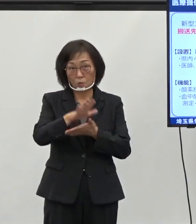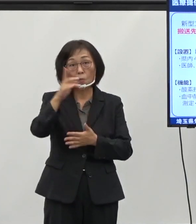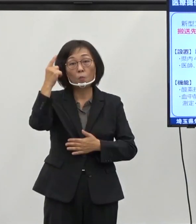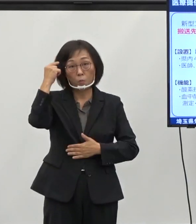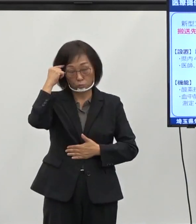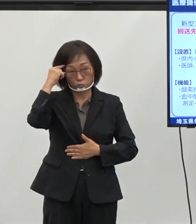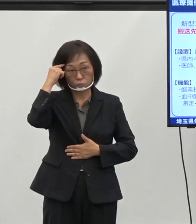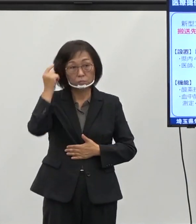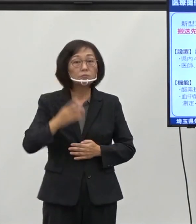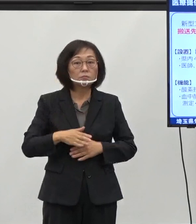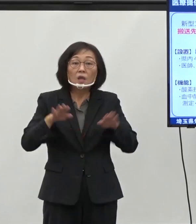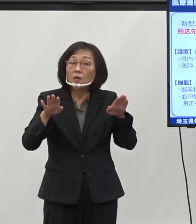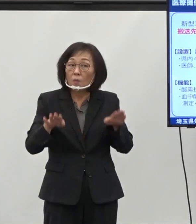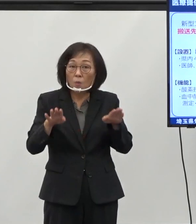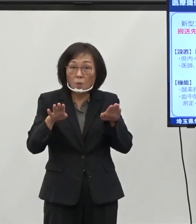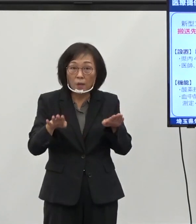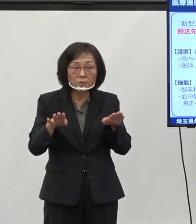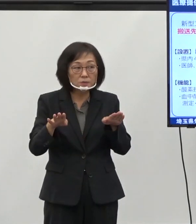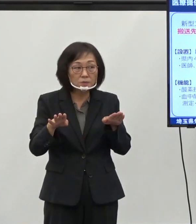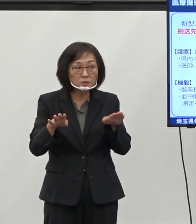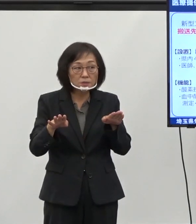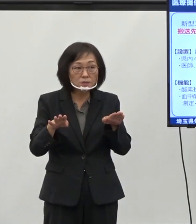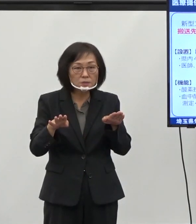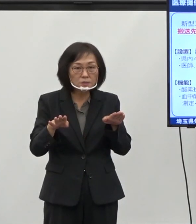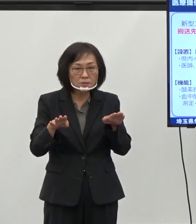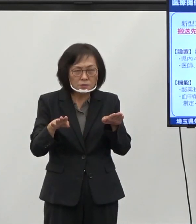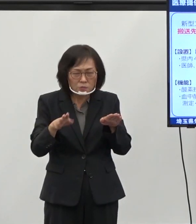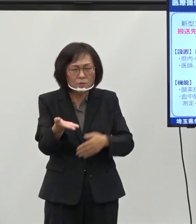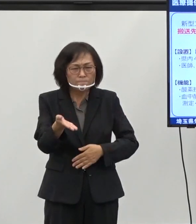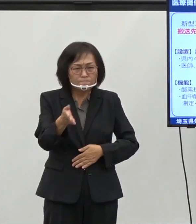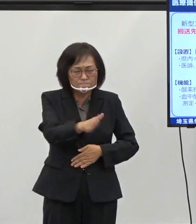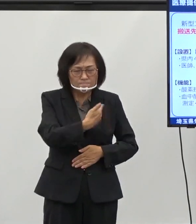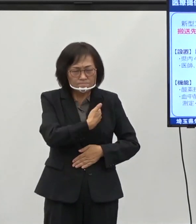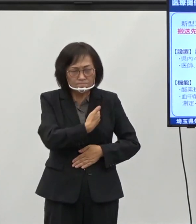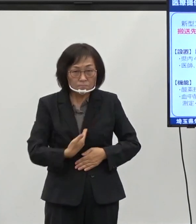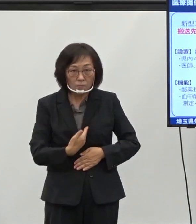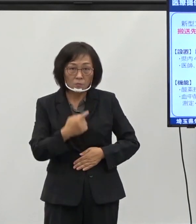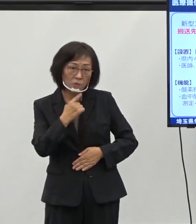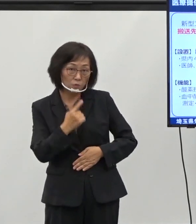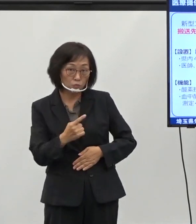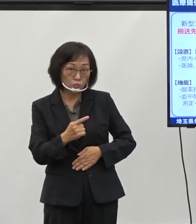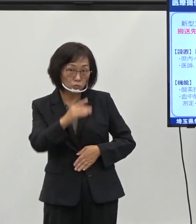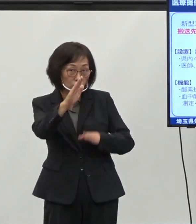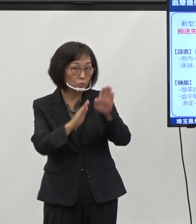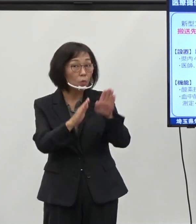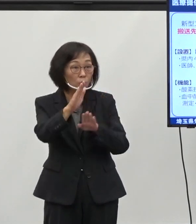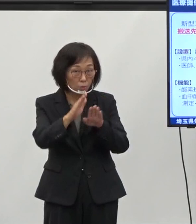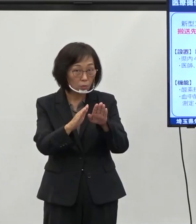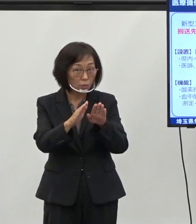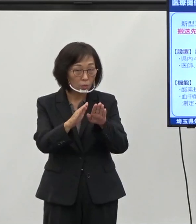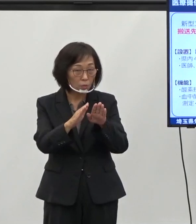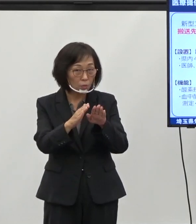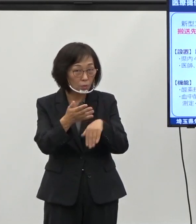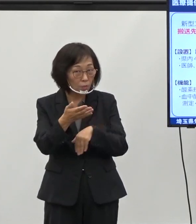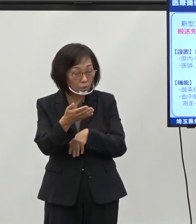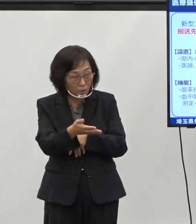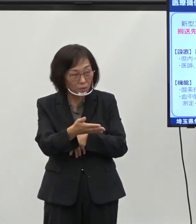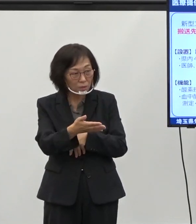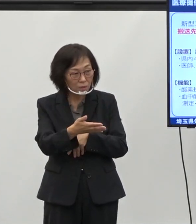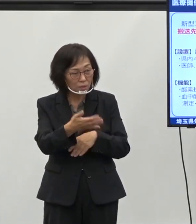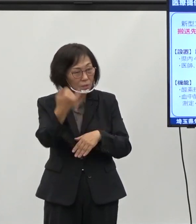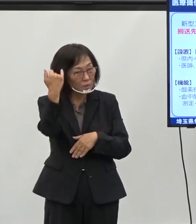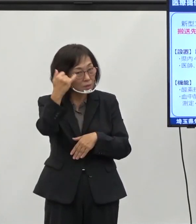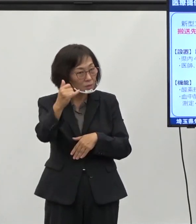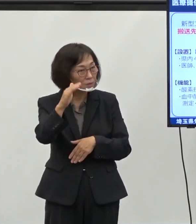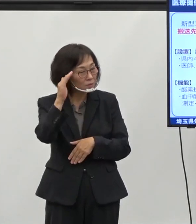思うんですが、今回やっぱり作らざるを得ない状況に至ったことについて知事の受け止めをお伺いしたいん